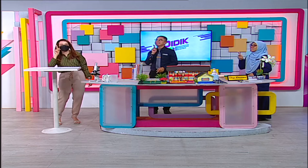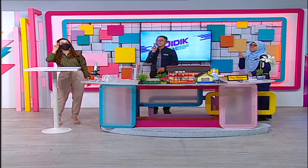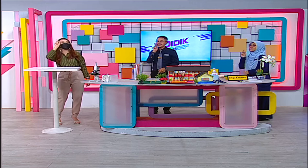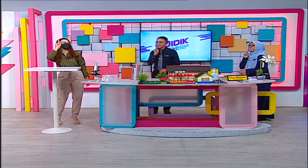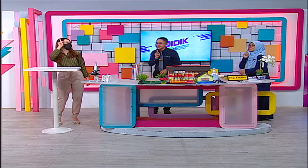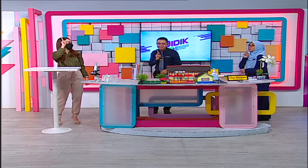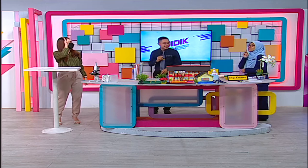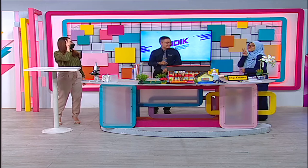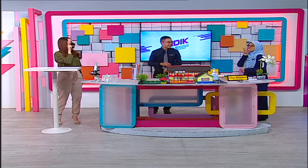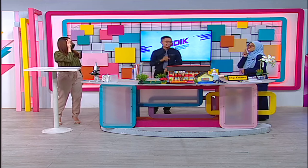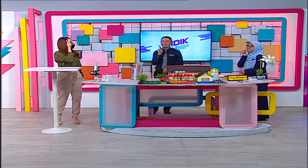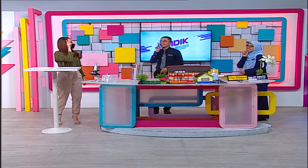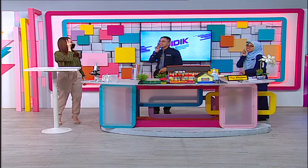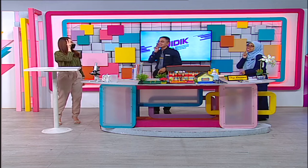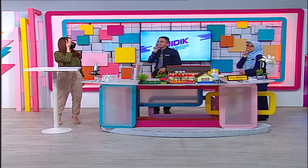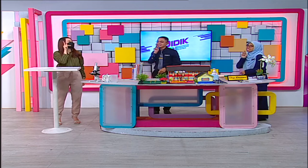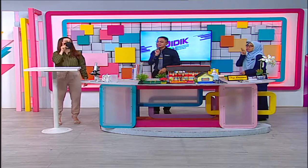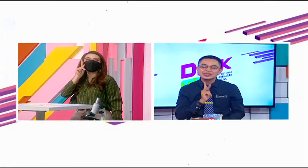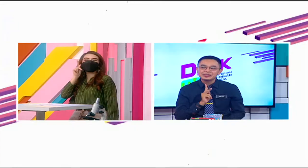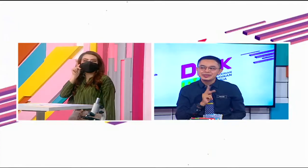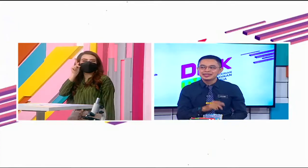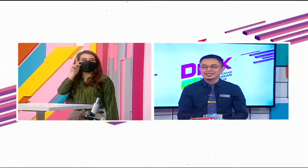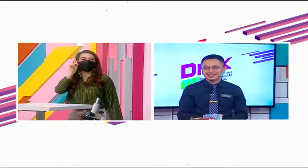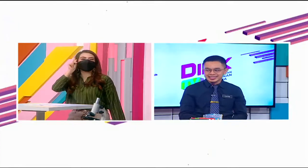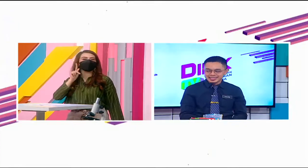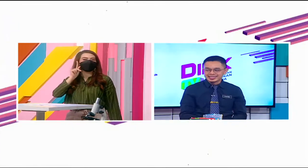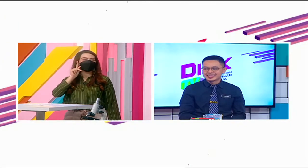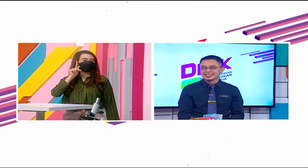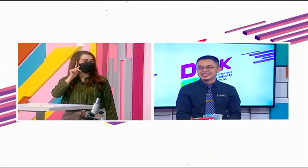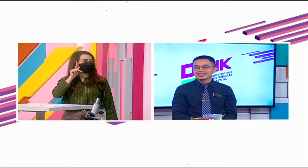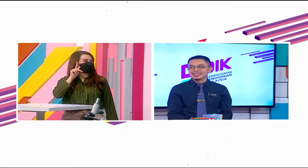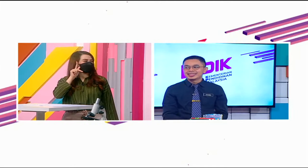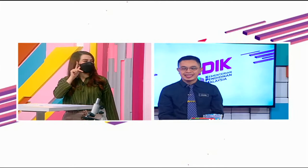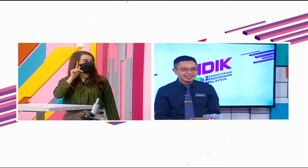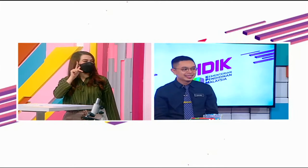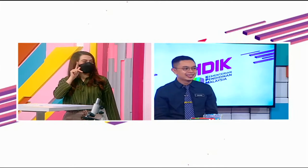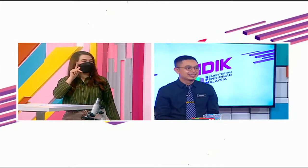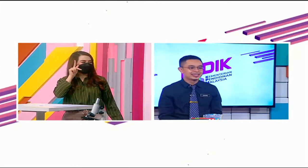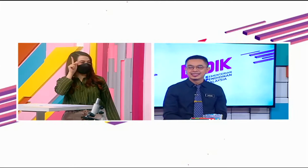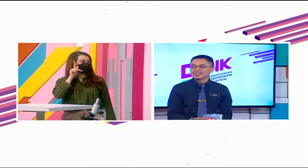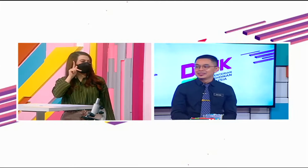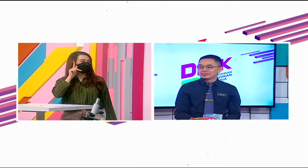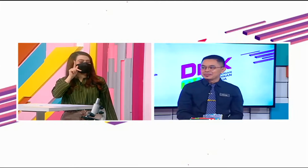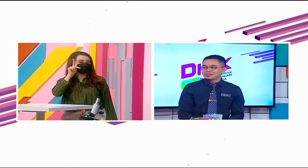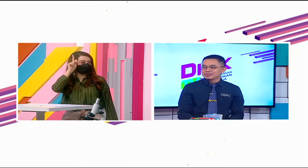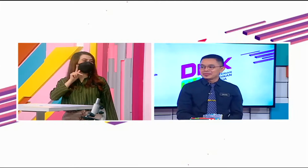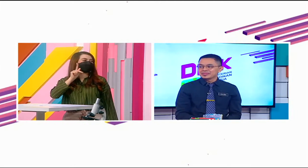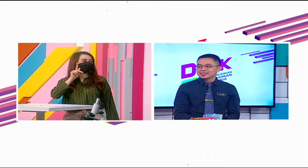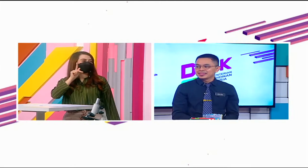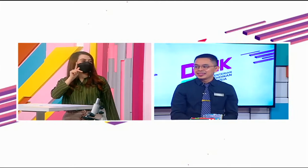Wipi. Letak di sini. Okey, okey. Kak Wipi. Kakak. Tapi Kak. Sini je. Kakak.